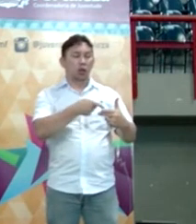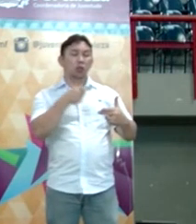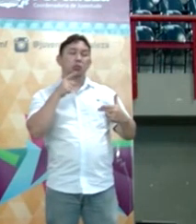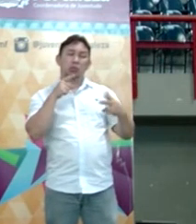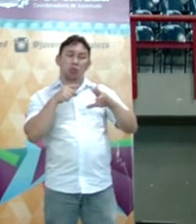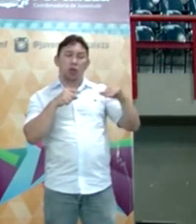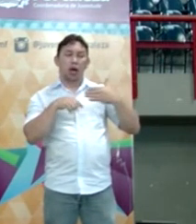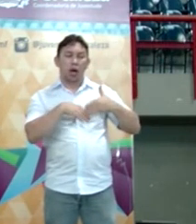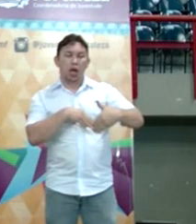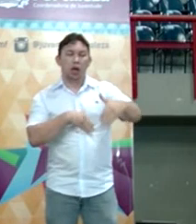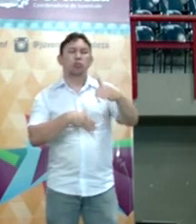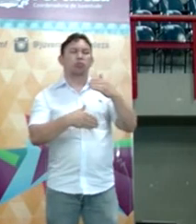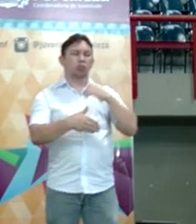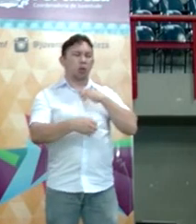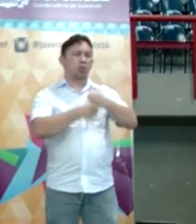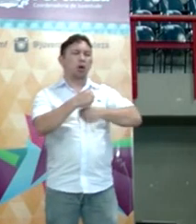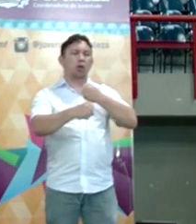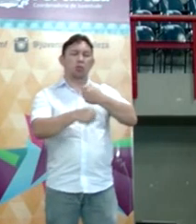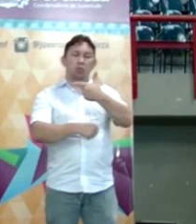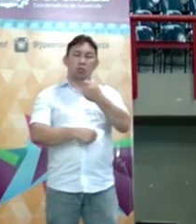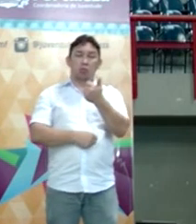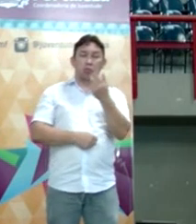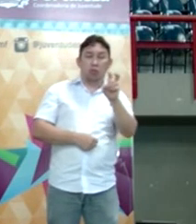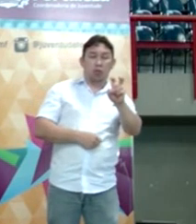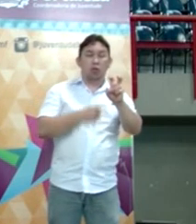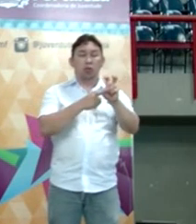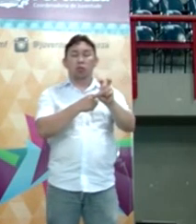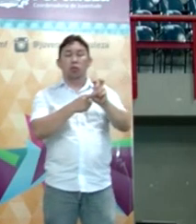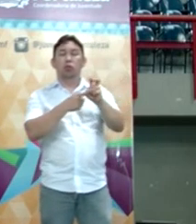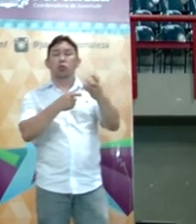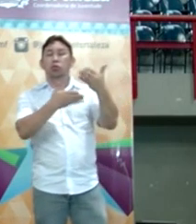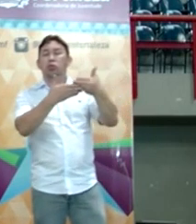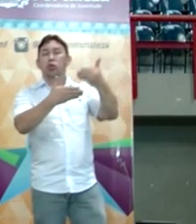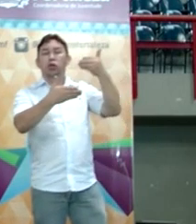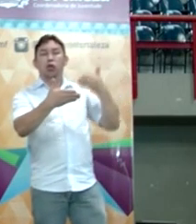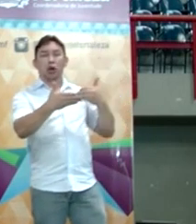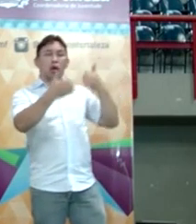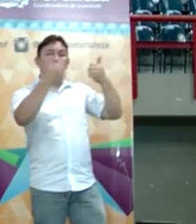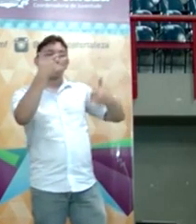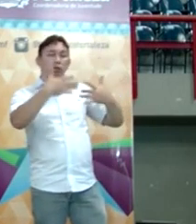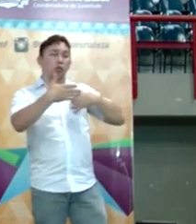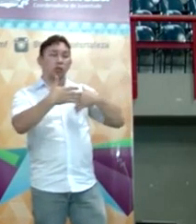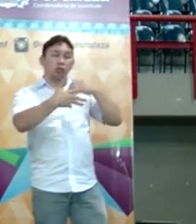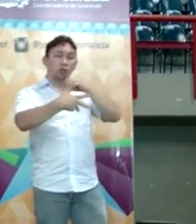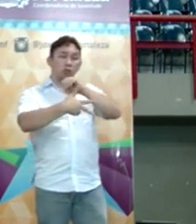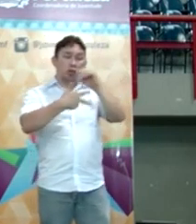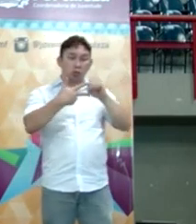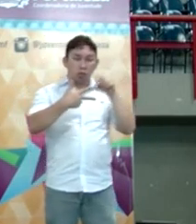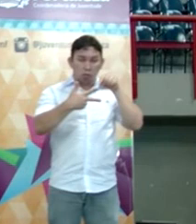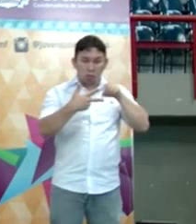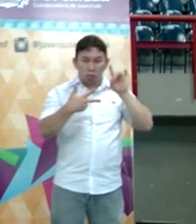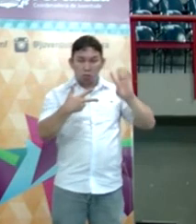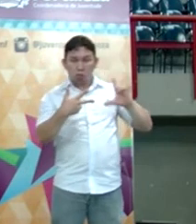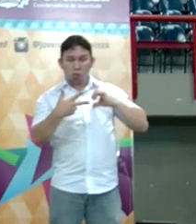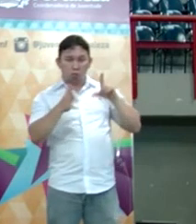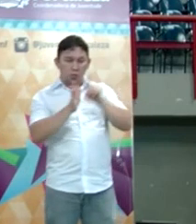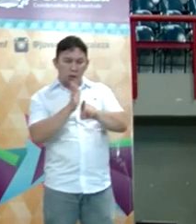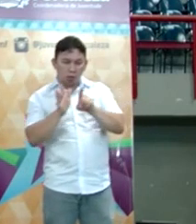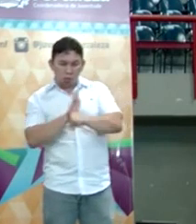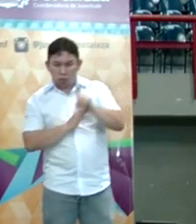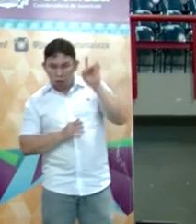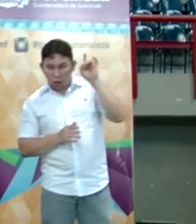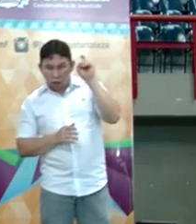tem certeza que elas vão ser cobradas na prova, né? O que é que eu disse para vocês desde o começo? A prova não é composta somente por